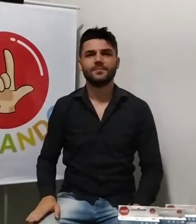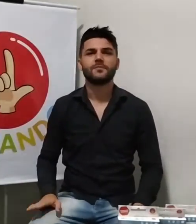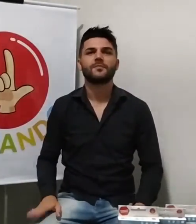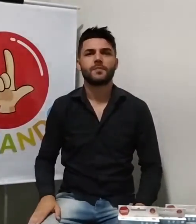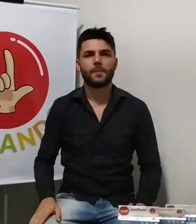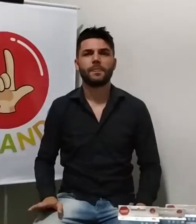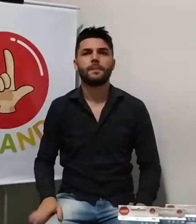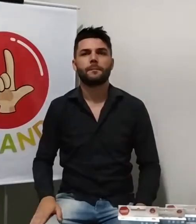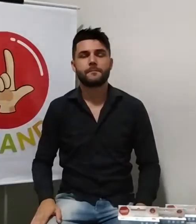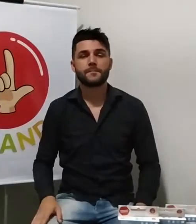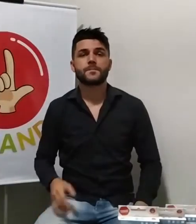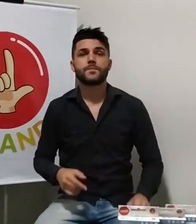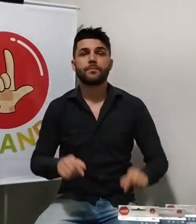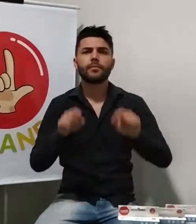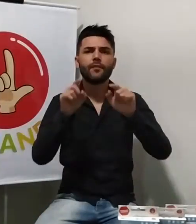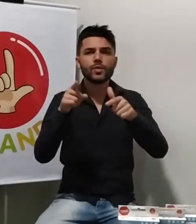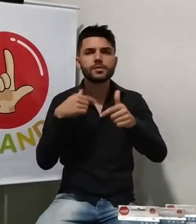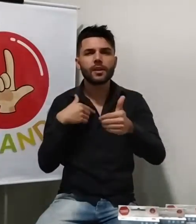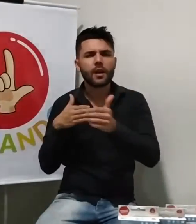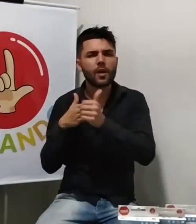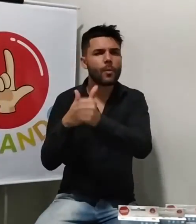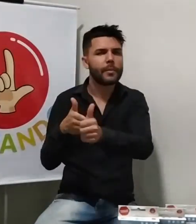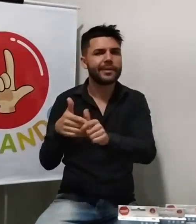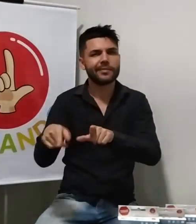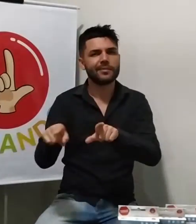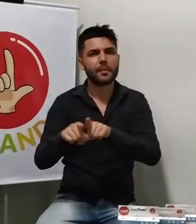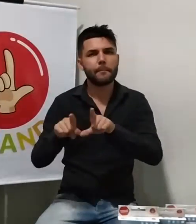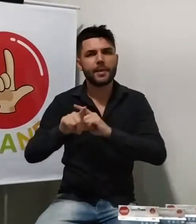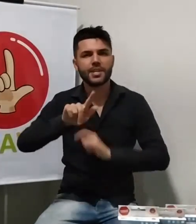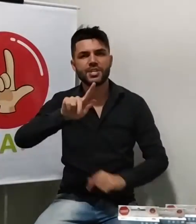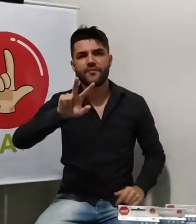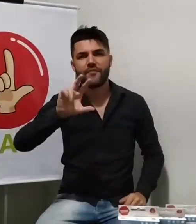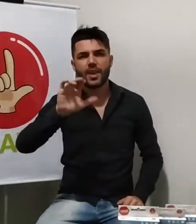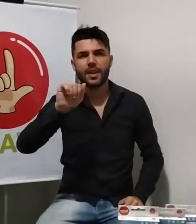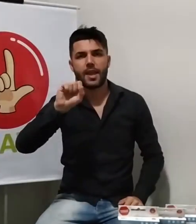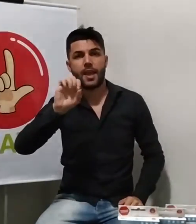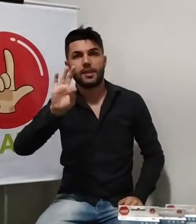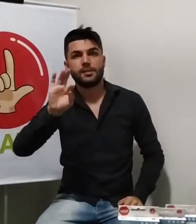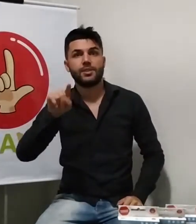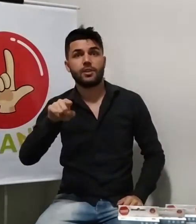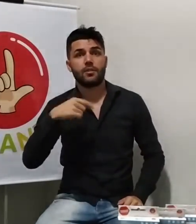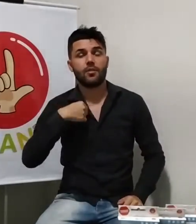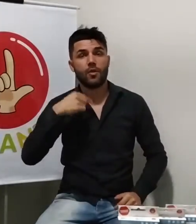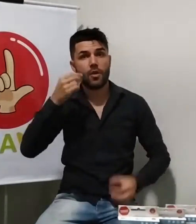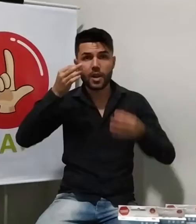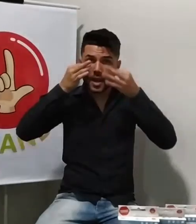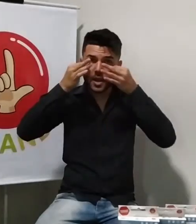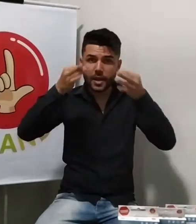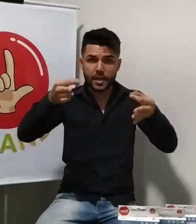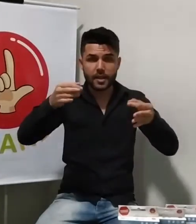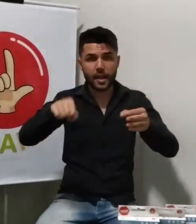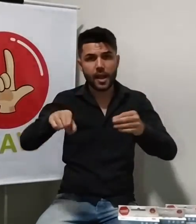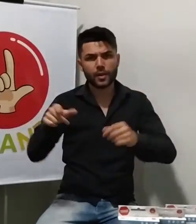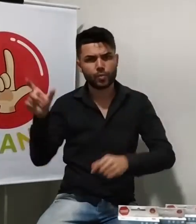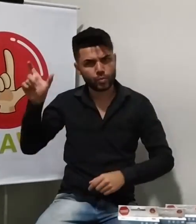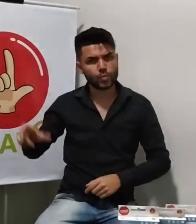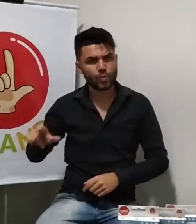E você que tá aí acompanhando o GVCast, fica ligado no meusucesso.com. Gustavo Caetano vai participar do estudo de caso com a gente, vai